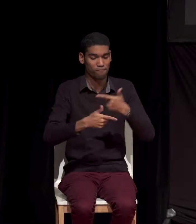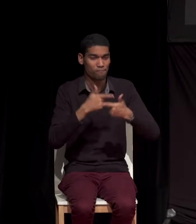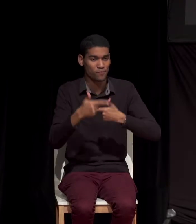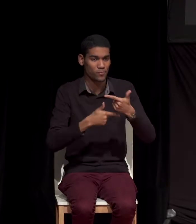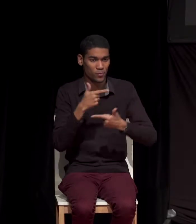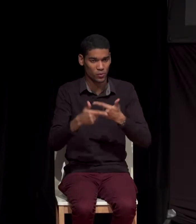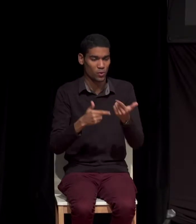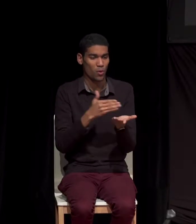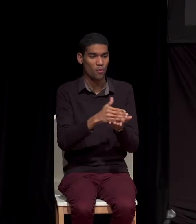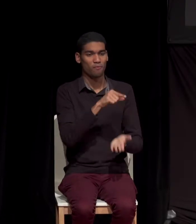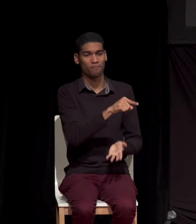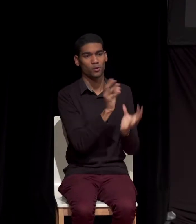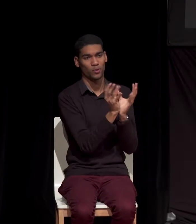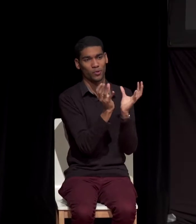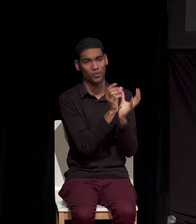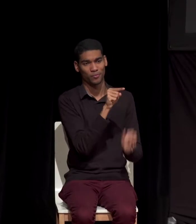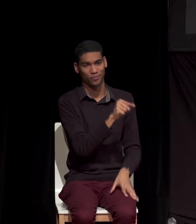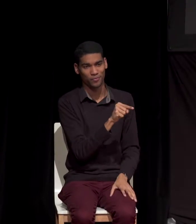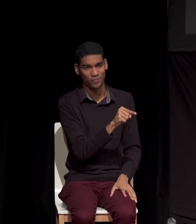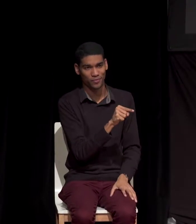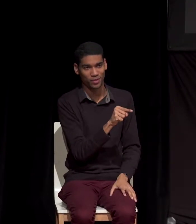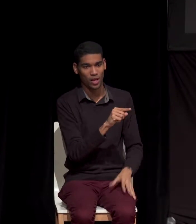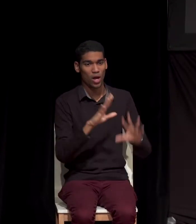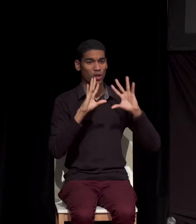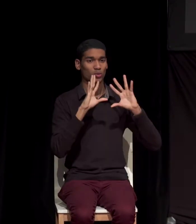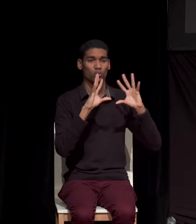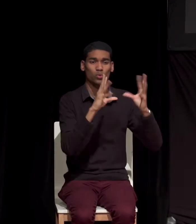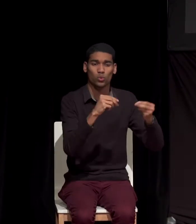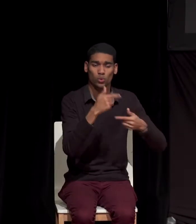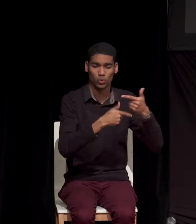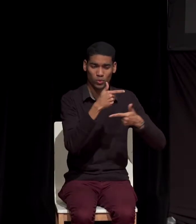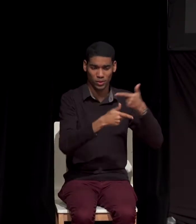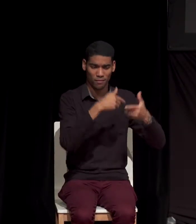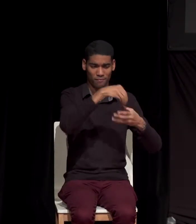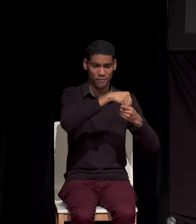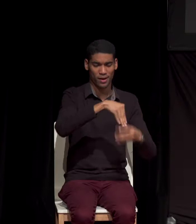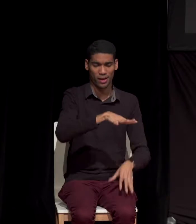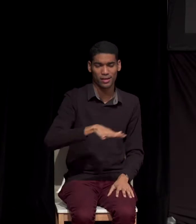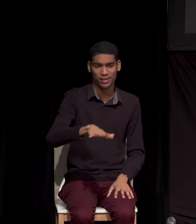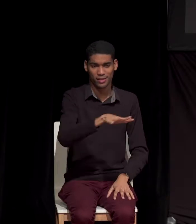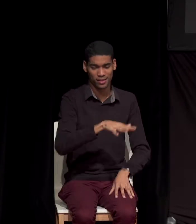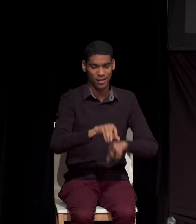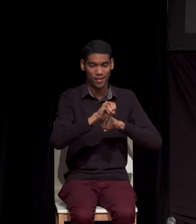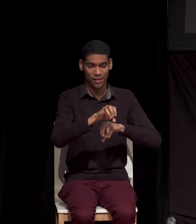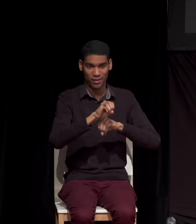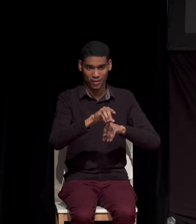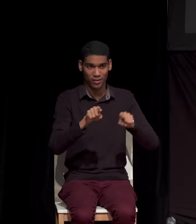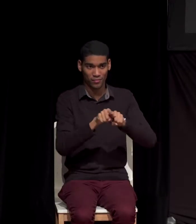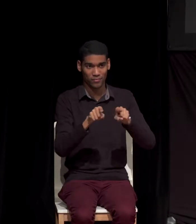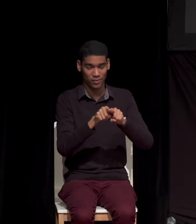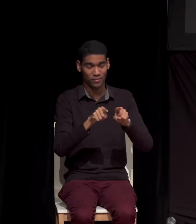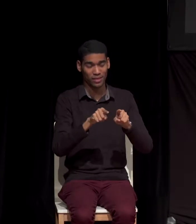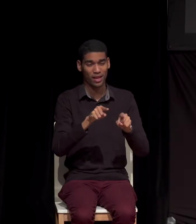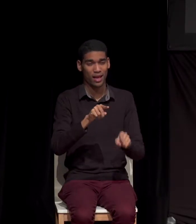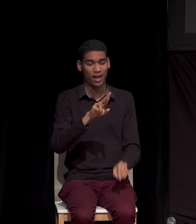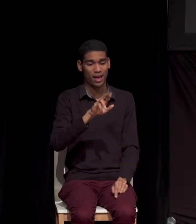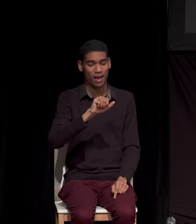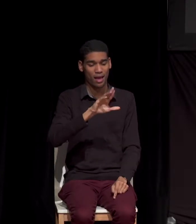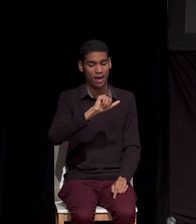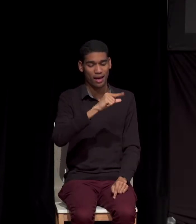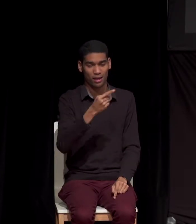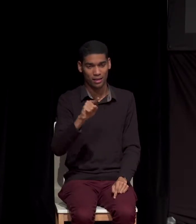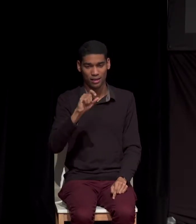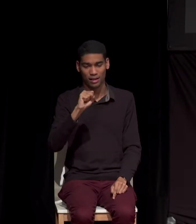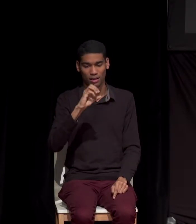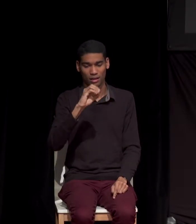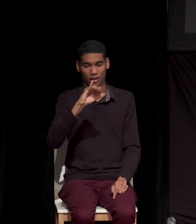desse lugar. E todos os trabalhos que nós desenvolvemos no campo da educação em relações raciais